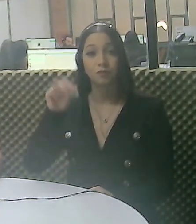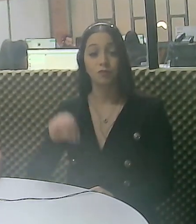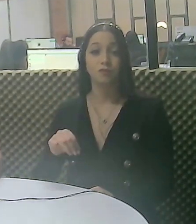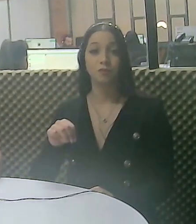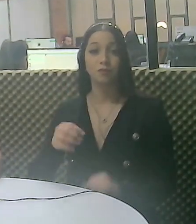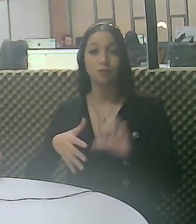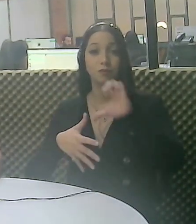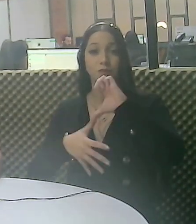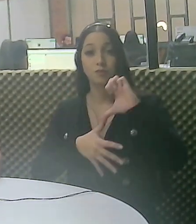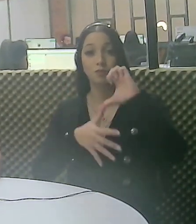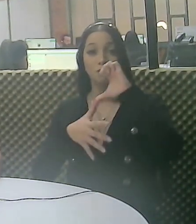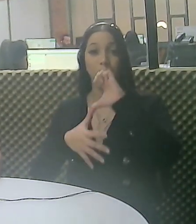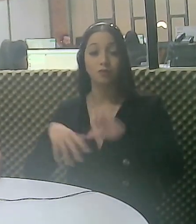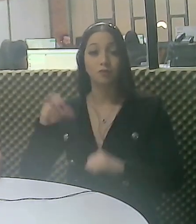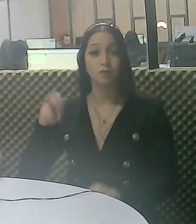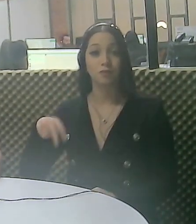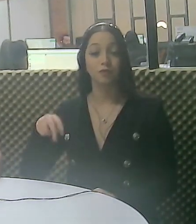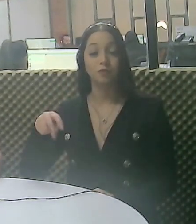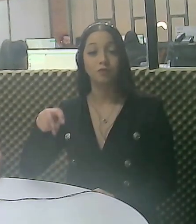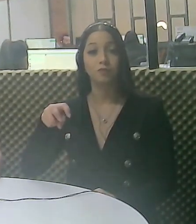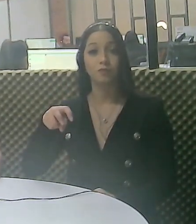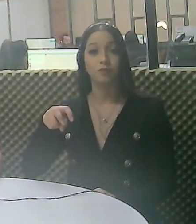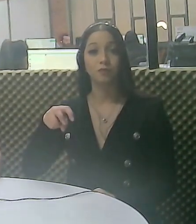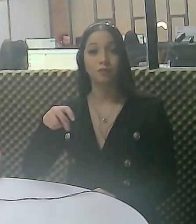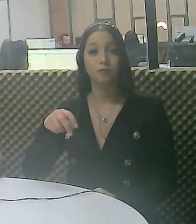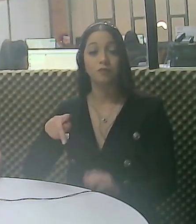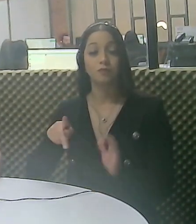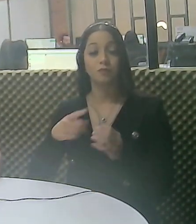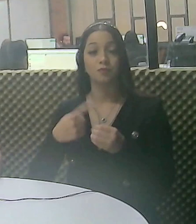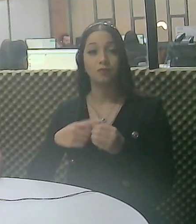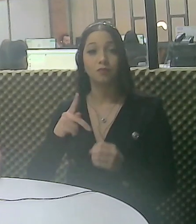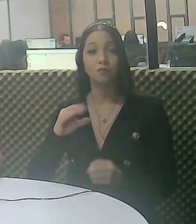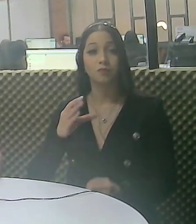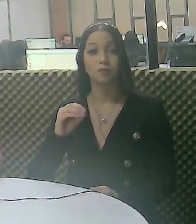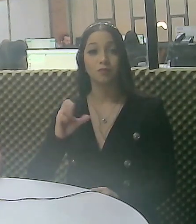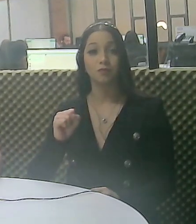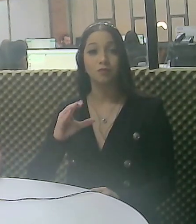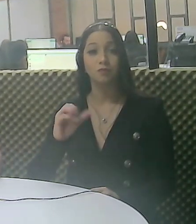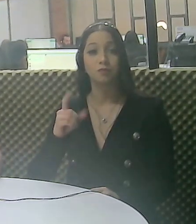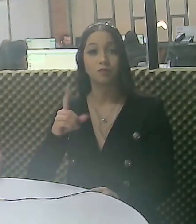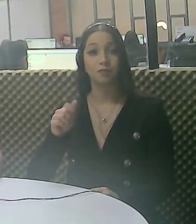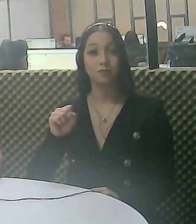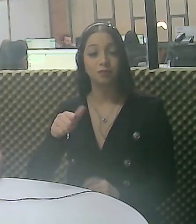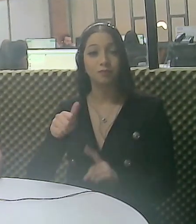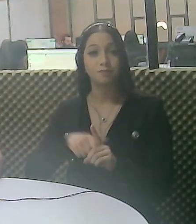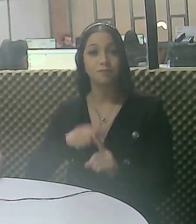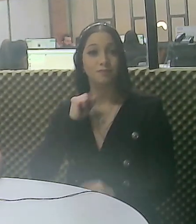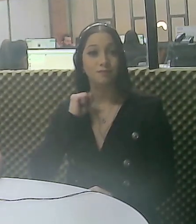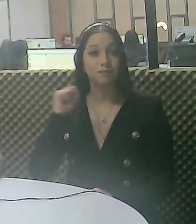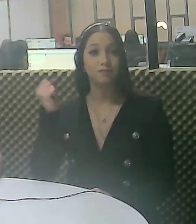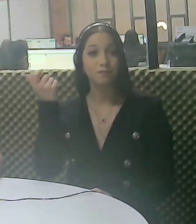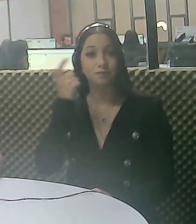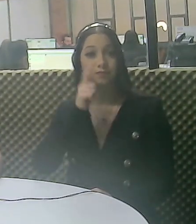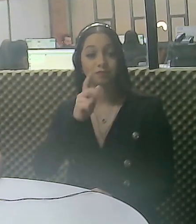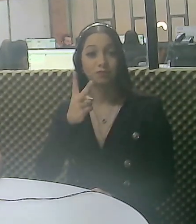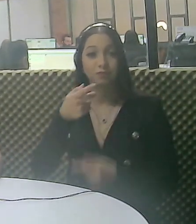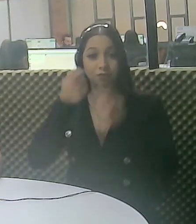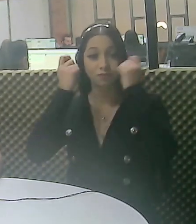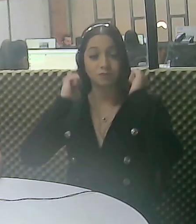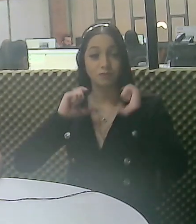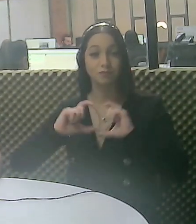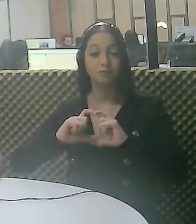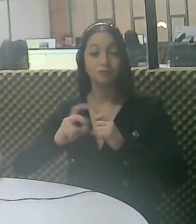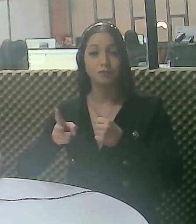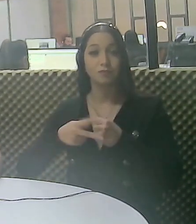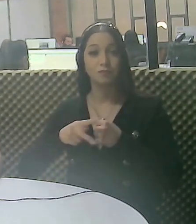Campeonato Sul-Americano de Cross Country, em Poços de Caldas. E no início do último mês de abril, conquistou 2 medalhas de prata no